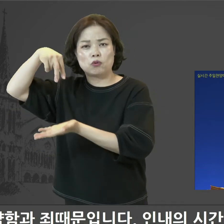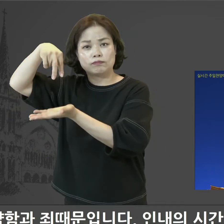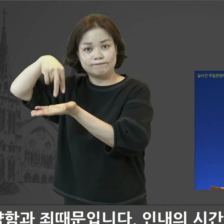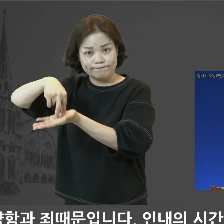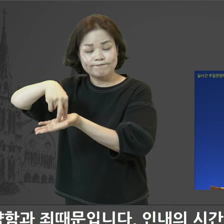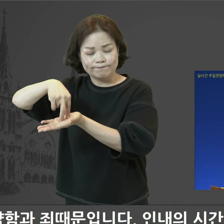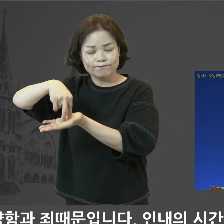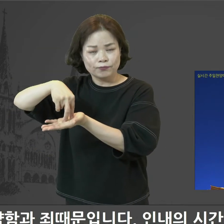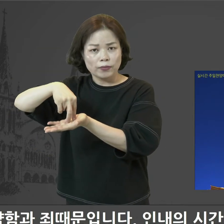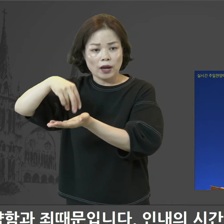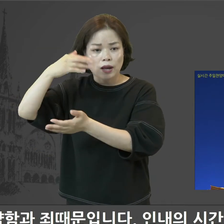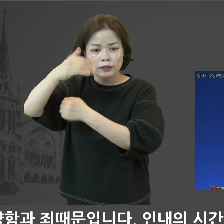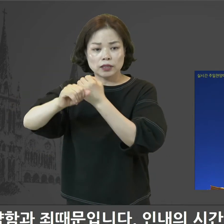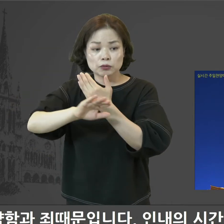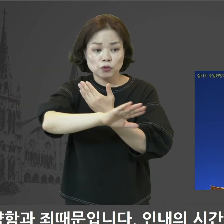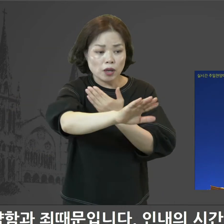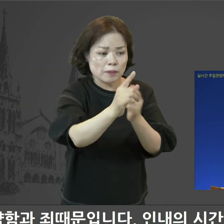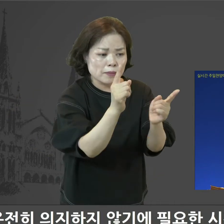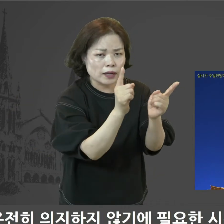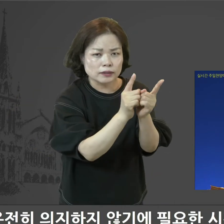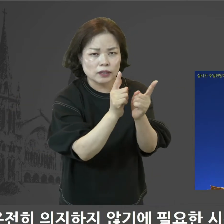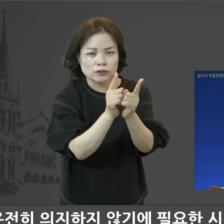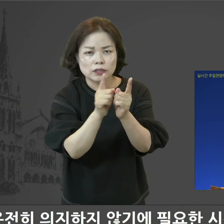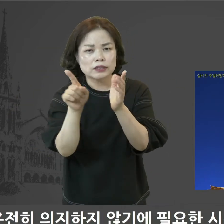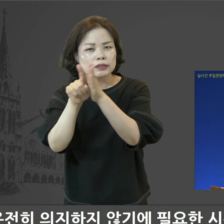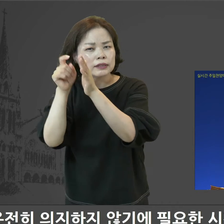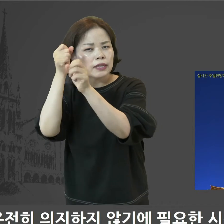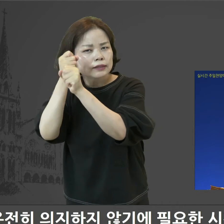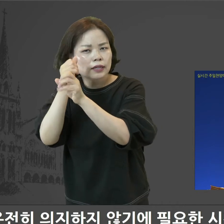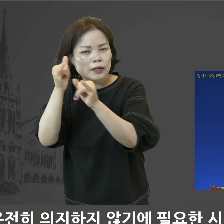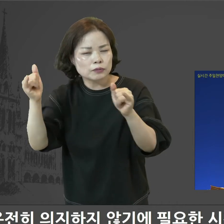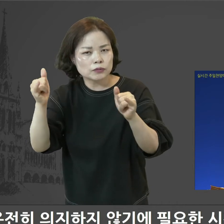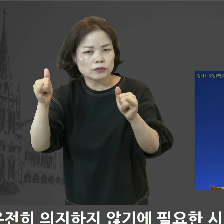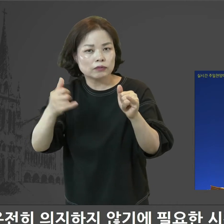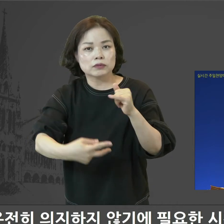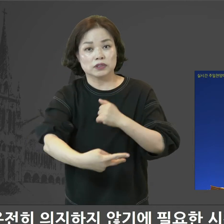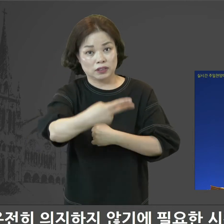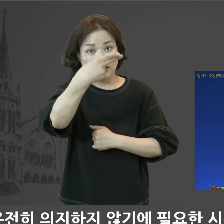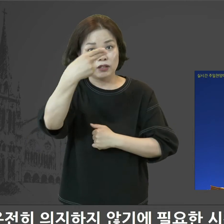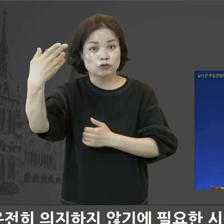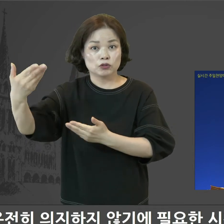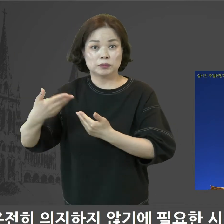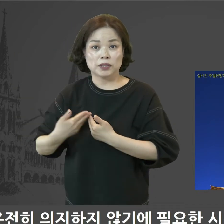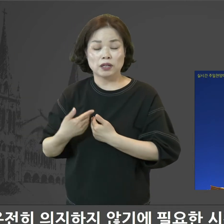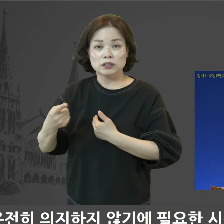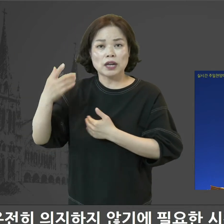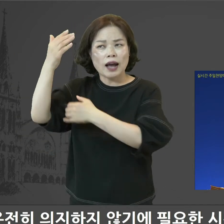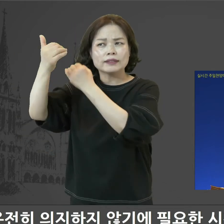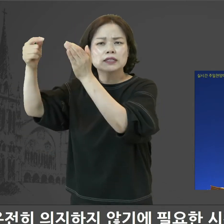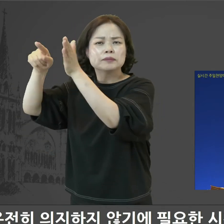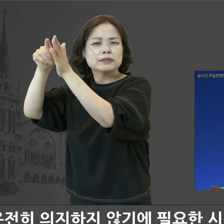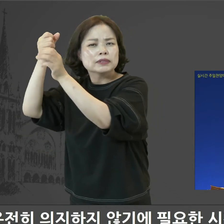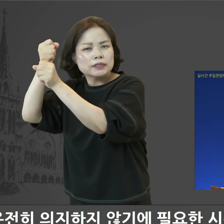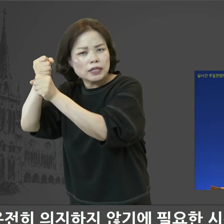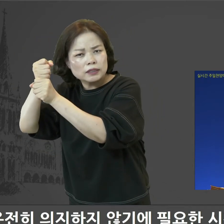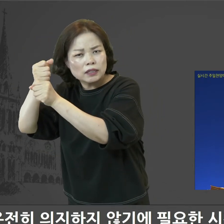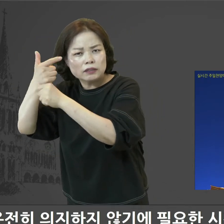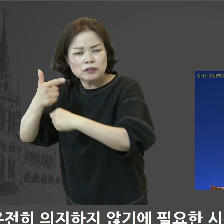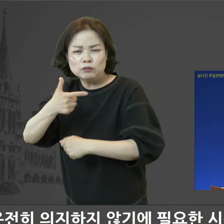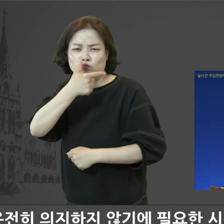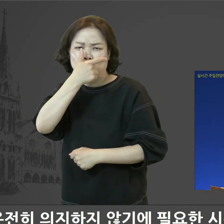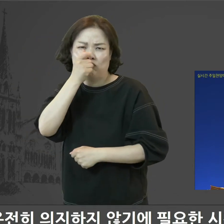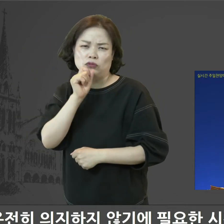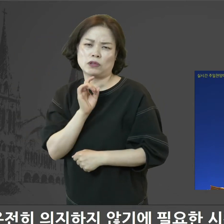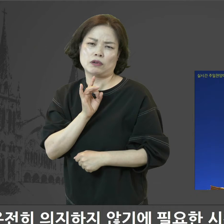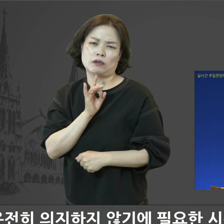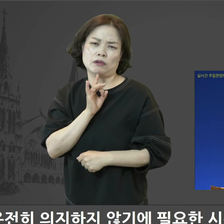만드시고 하나님 외에 만날 사람도 의지할 사람도 없게 만들어 주십니다. 그분을 의지하지만 늘 부족한